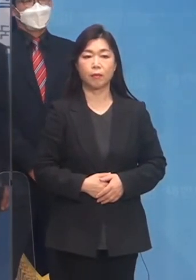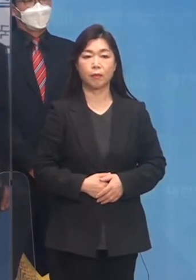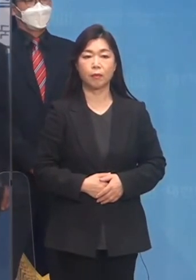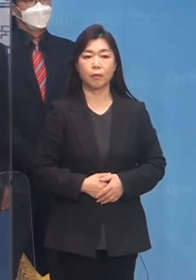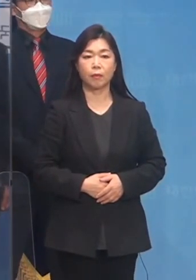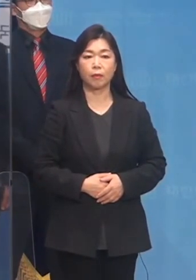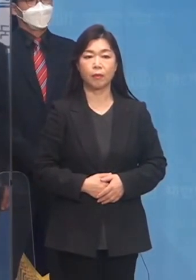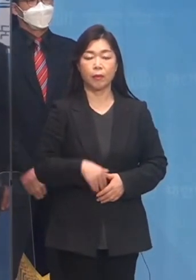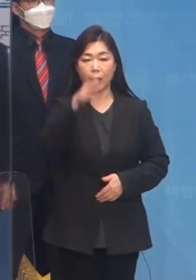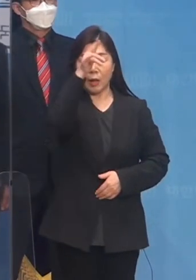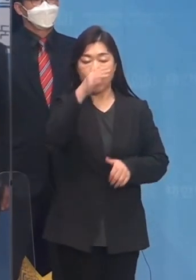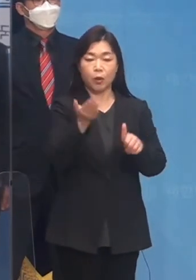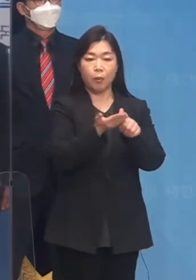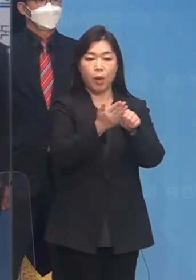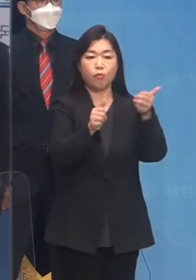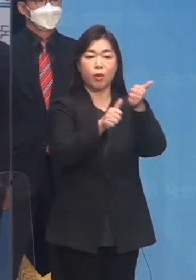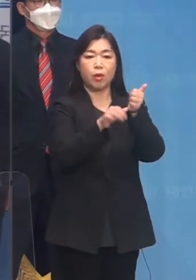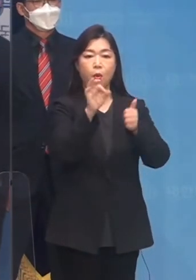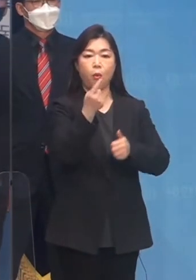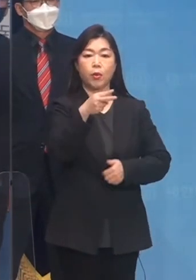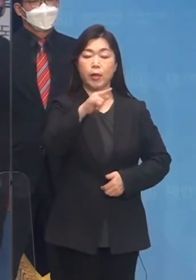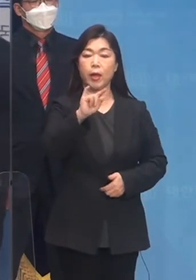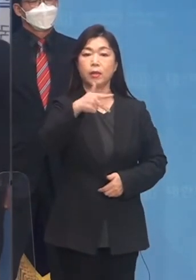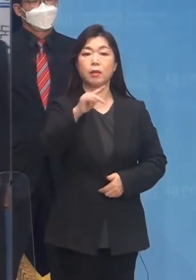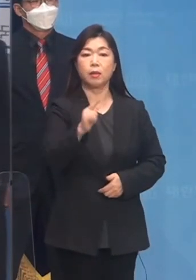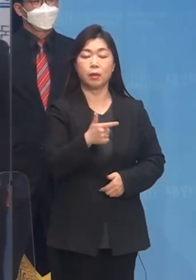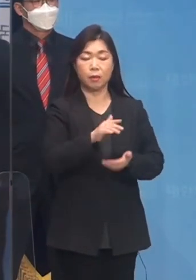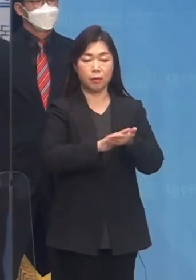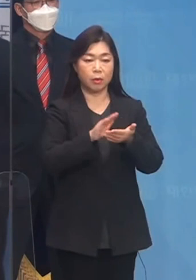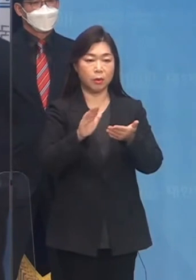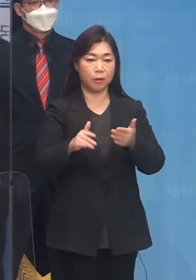대한농협회 부회장 오세진입니다.